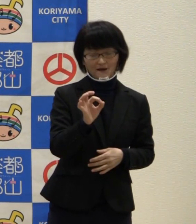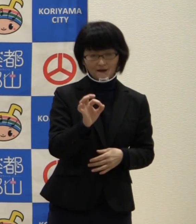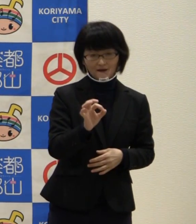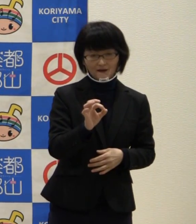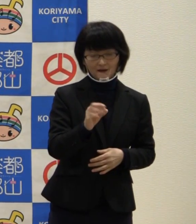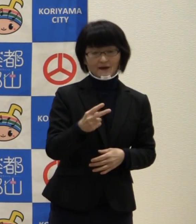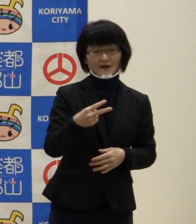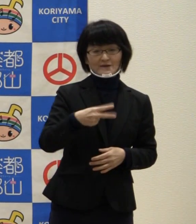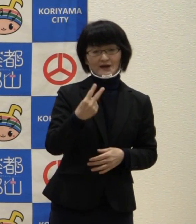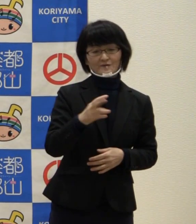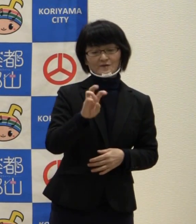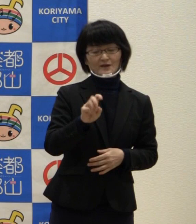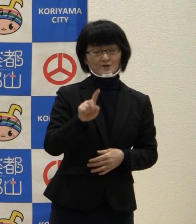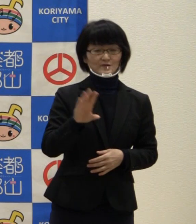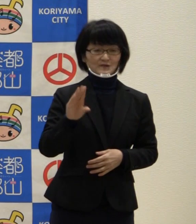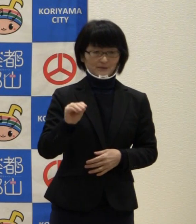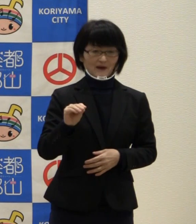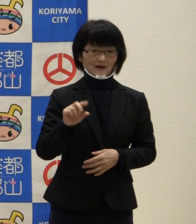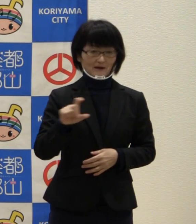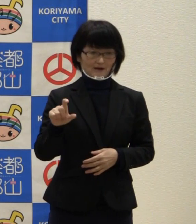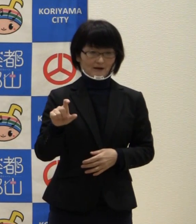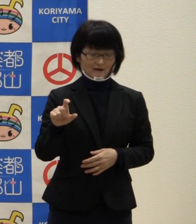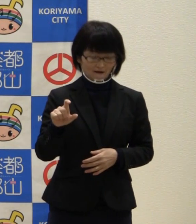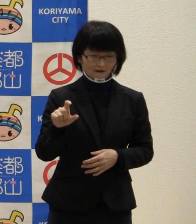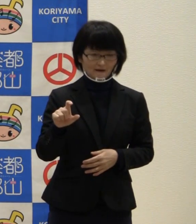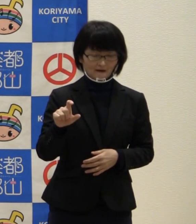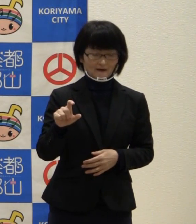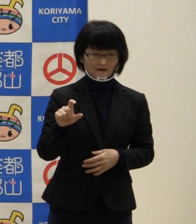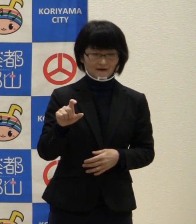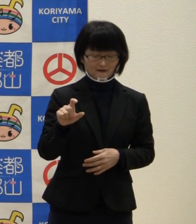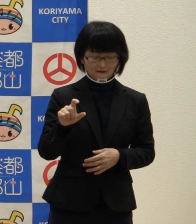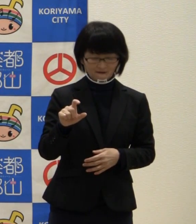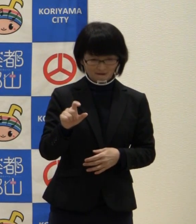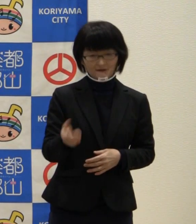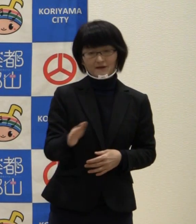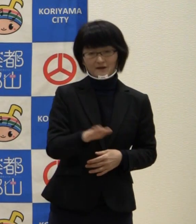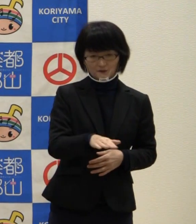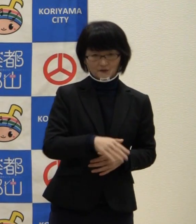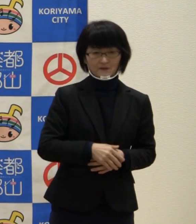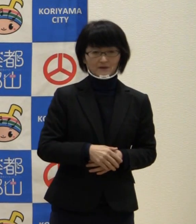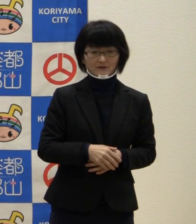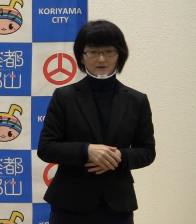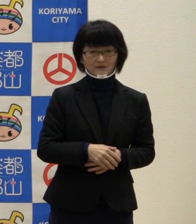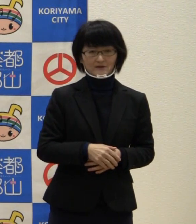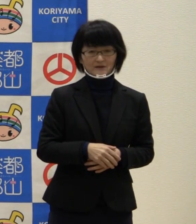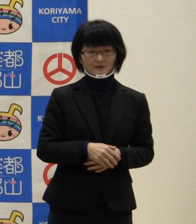231万円、計1643万円計上しております。